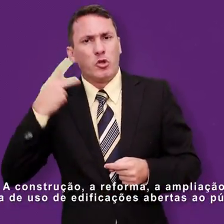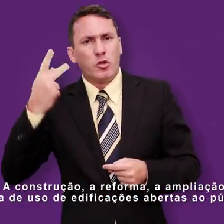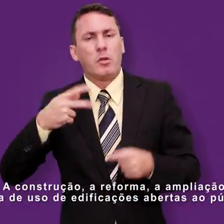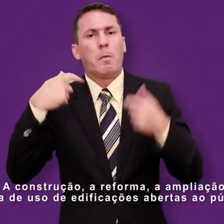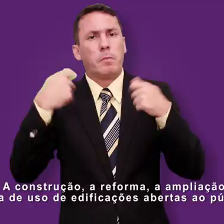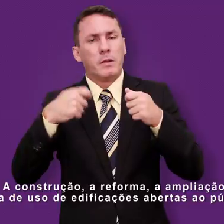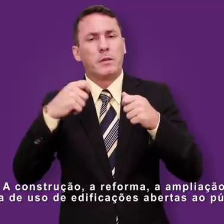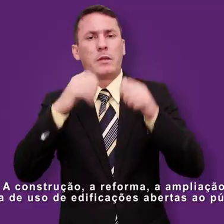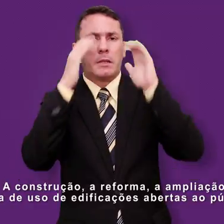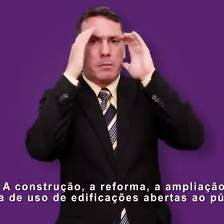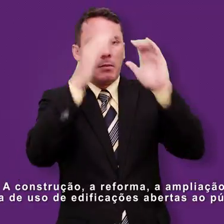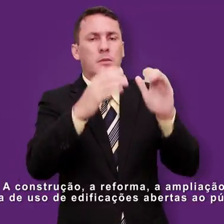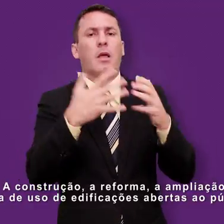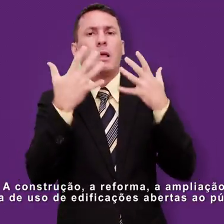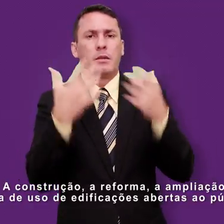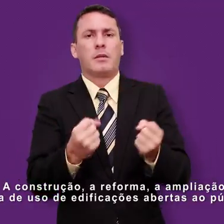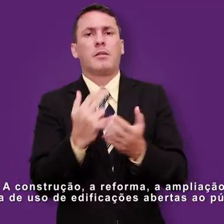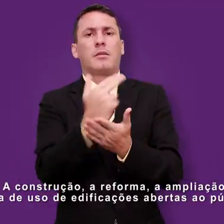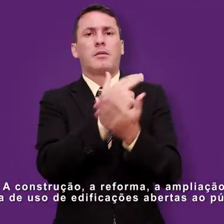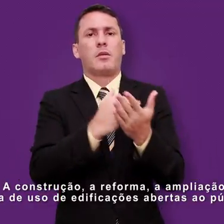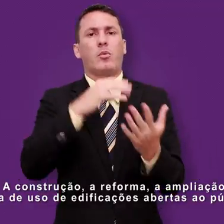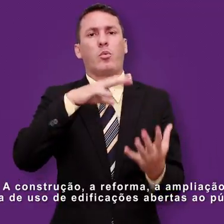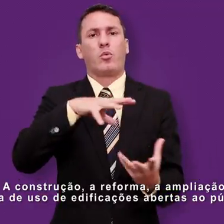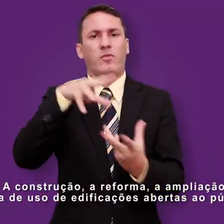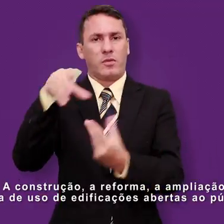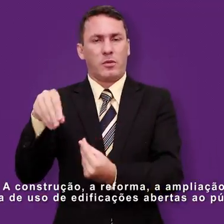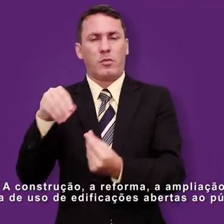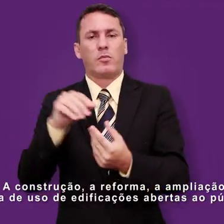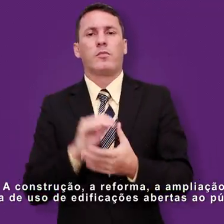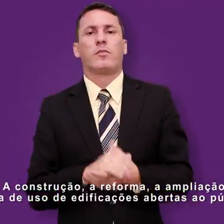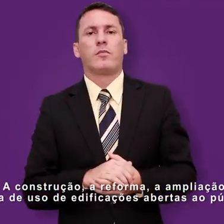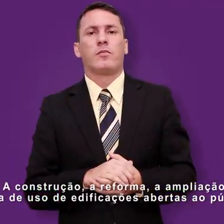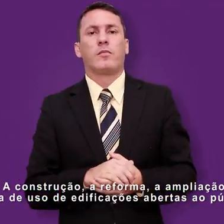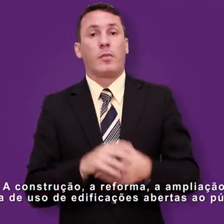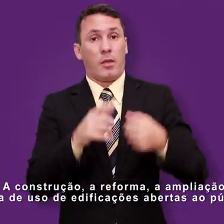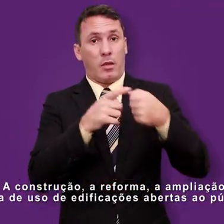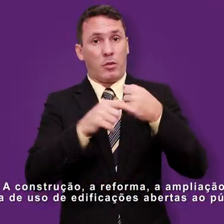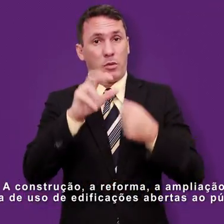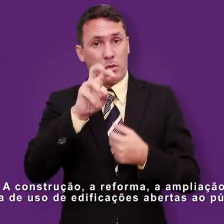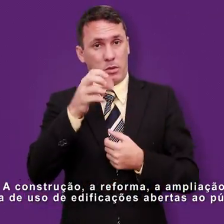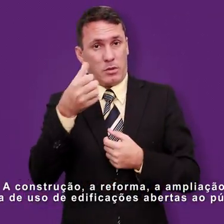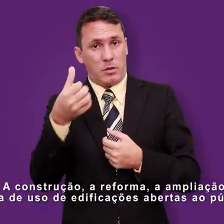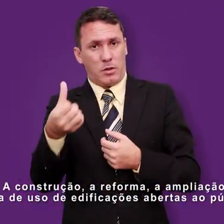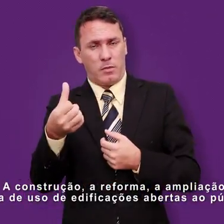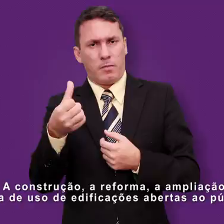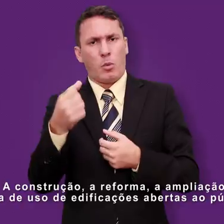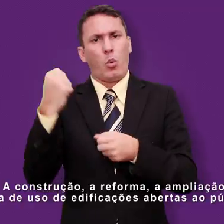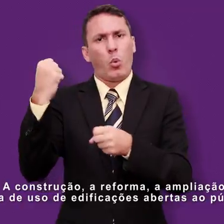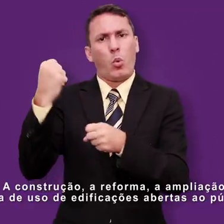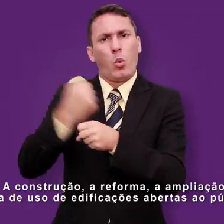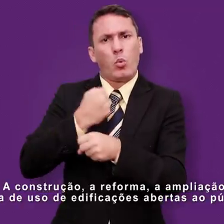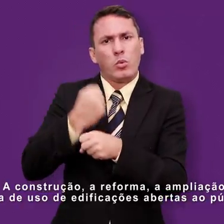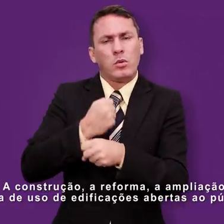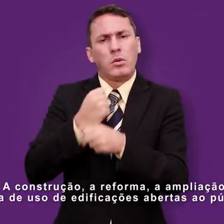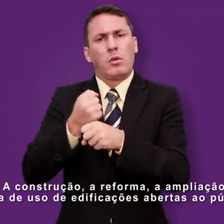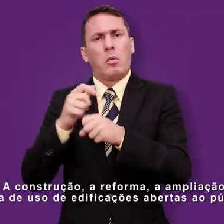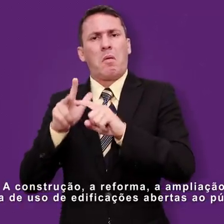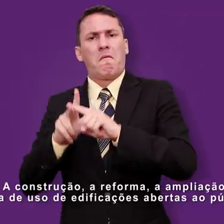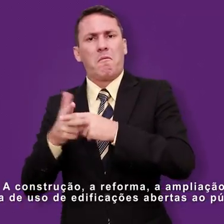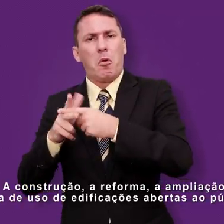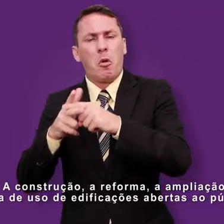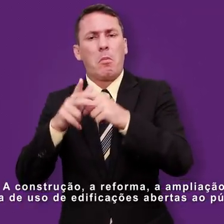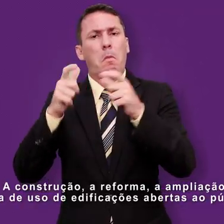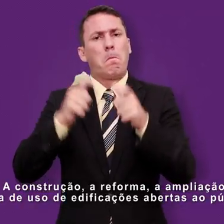universal. Artigo 56. A construção, a reforma, a ampliação ou a mudança de uso